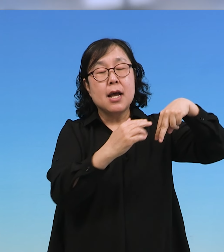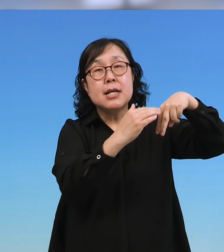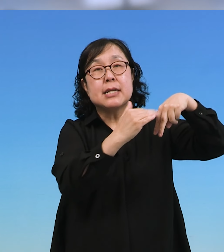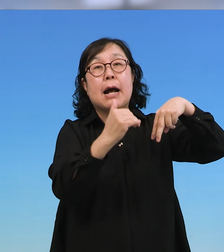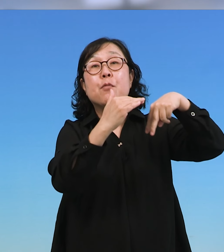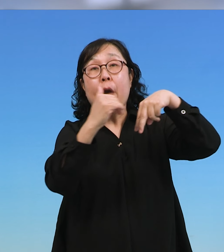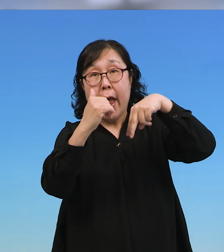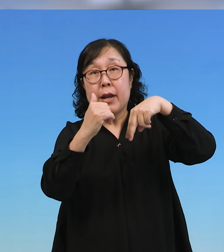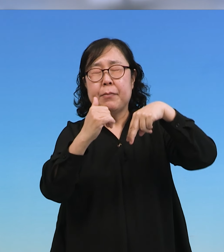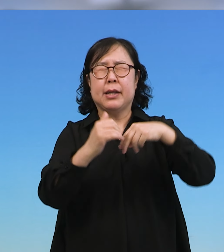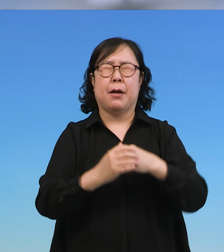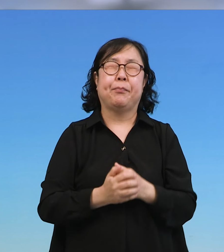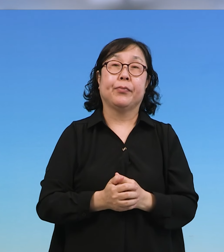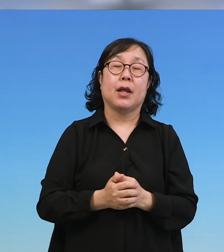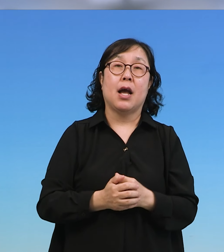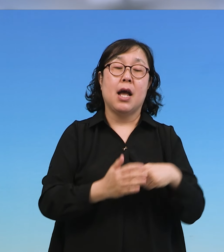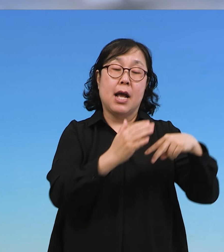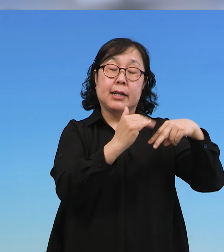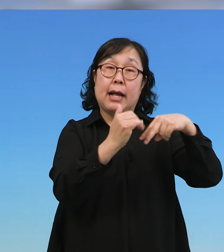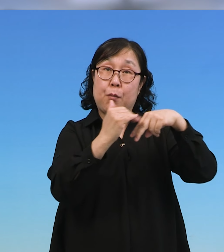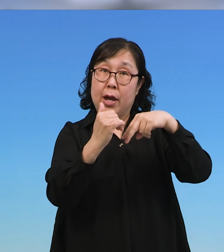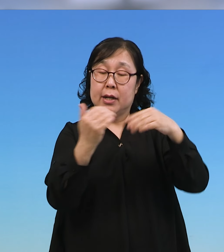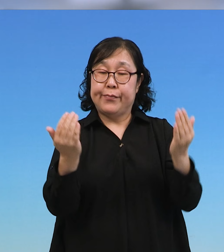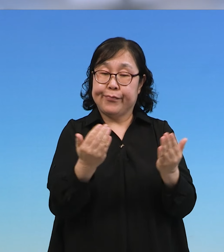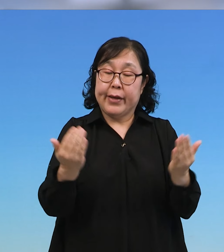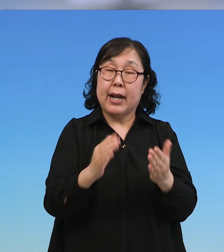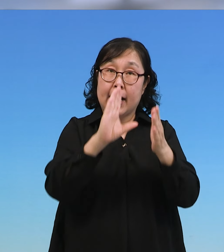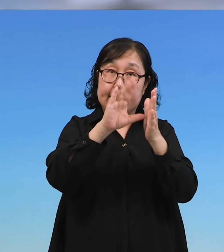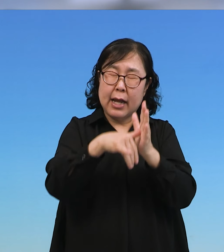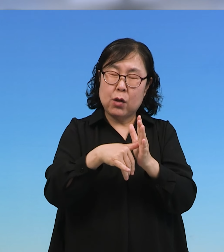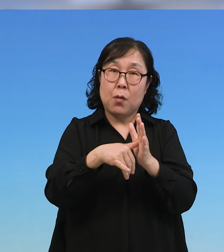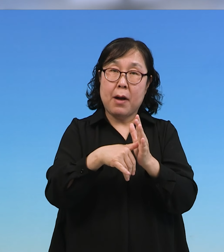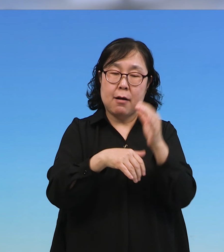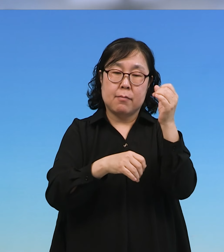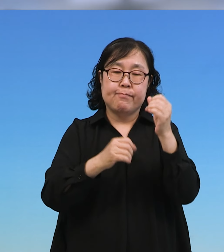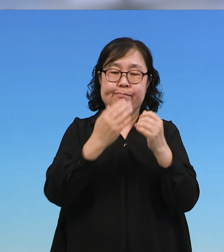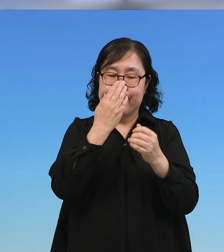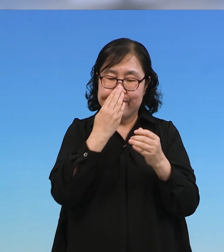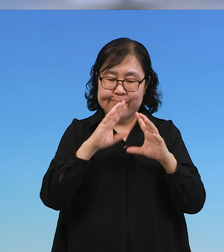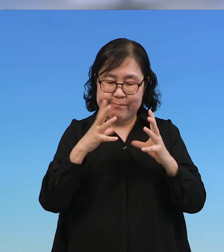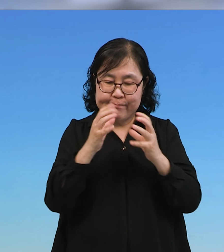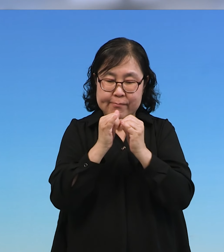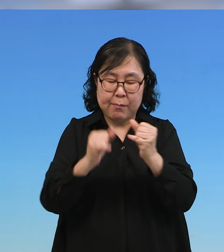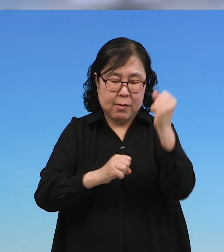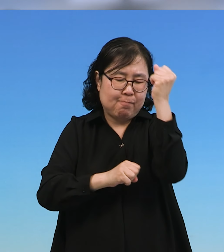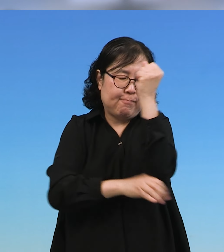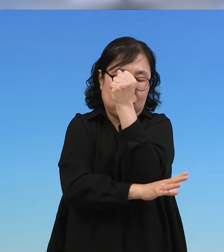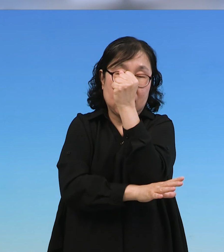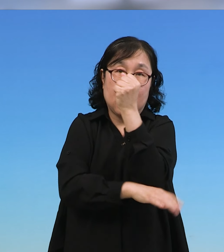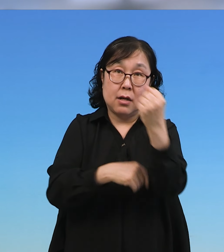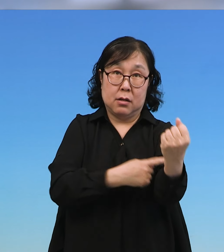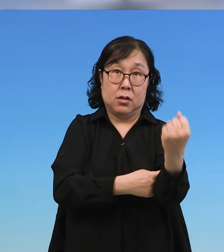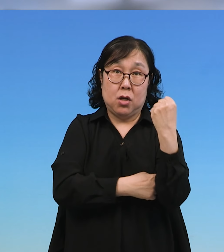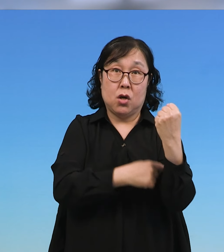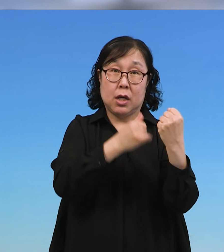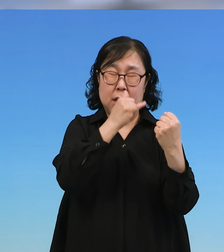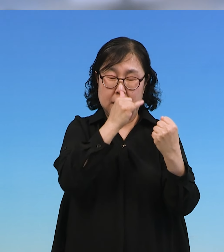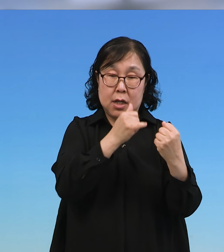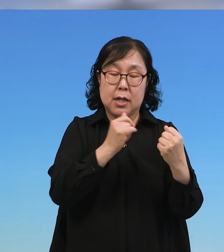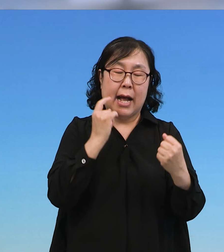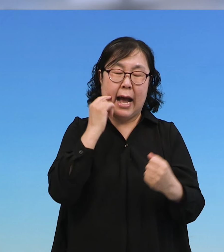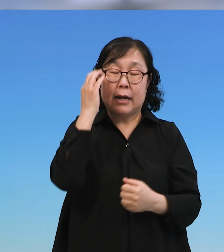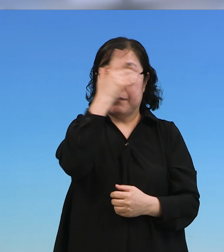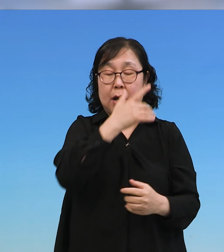이 사무엘 선지자는 현역 시절에도 참 영향력 있는 그런 아름다운 삶을